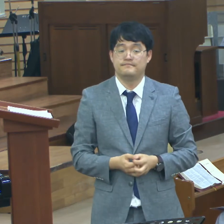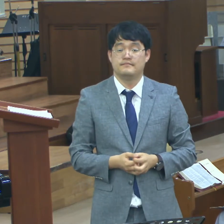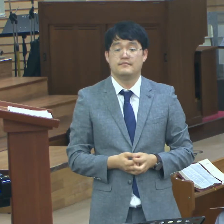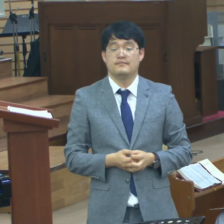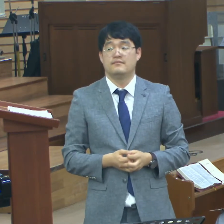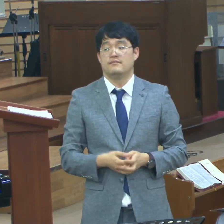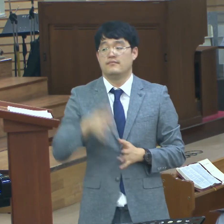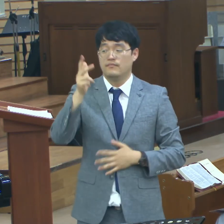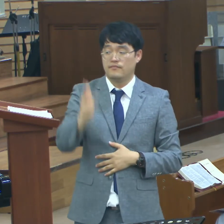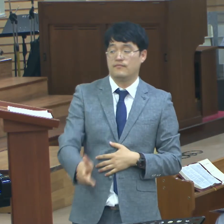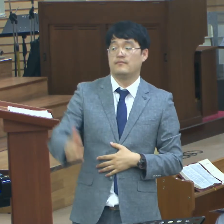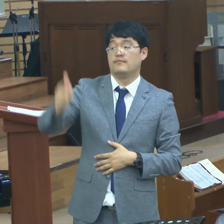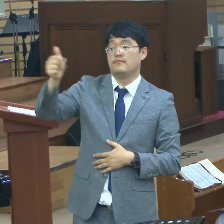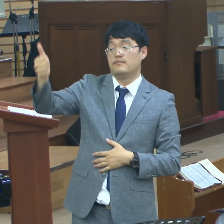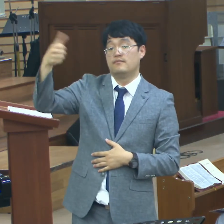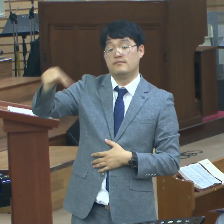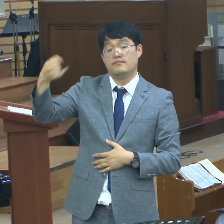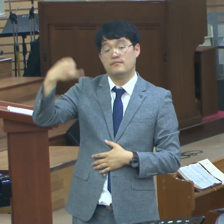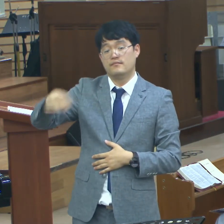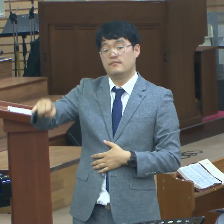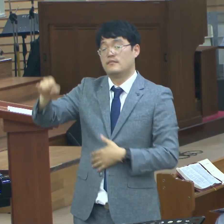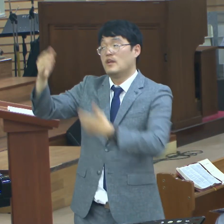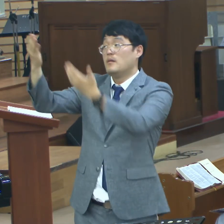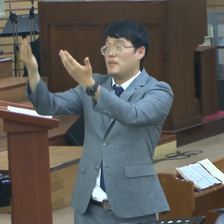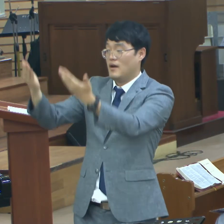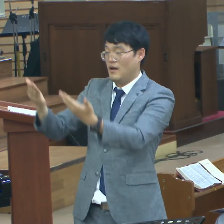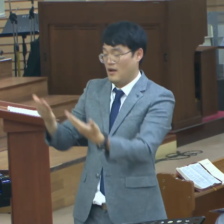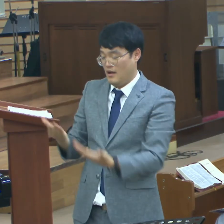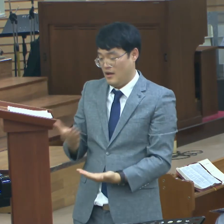무궁하도다. 주의 자녀